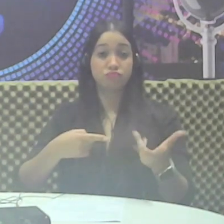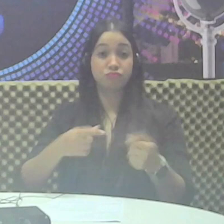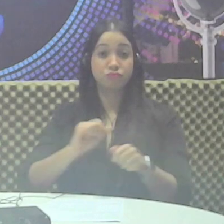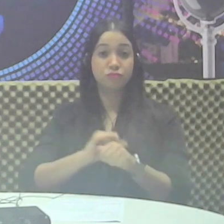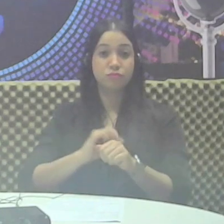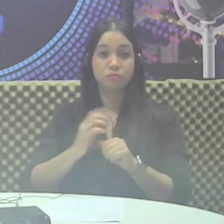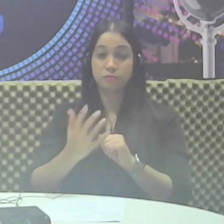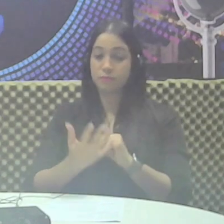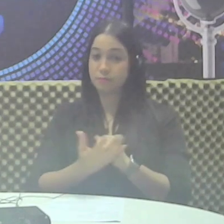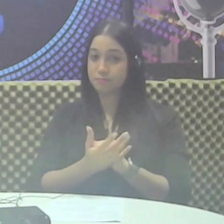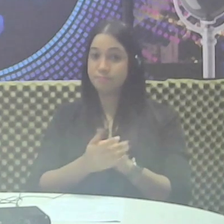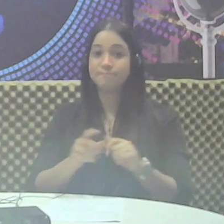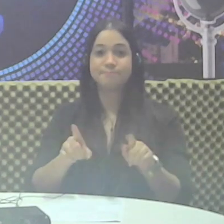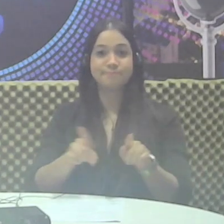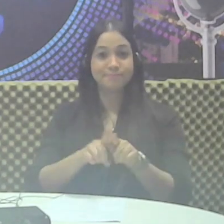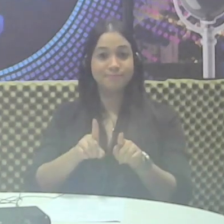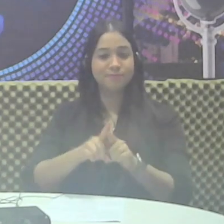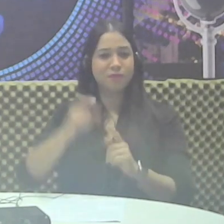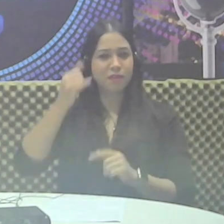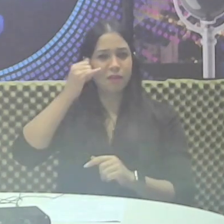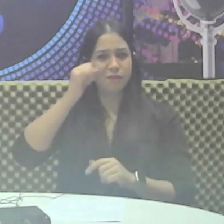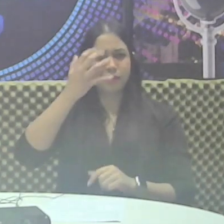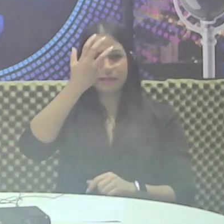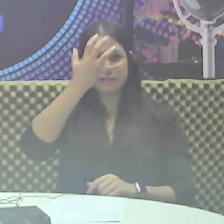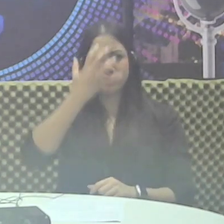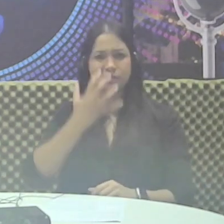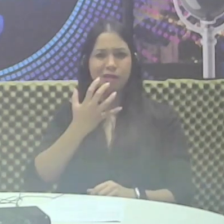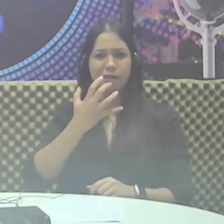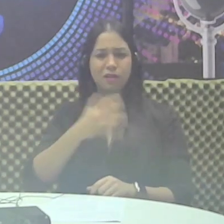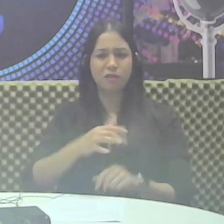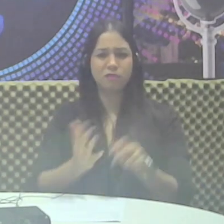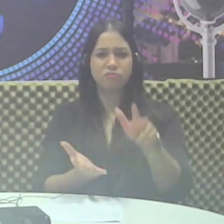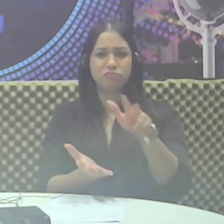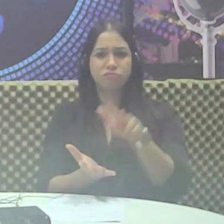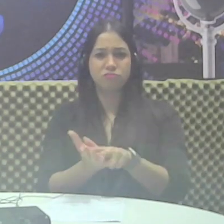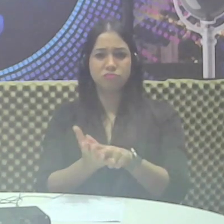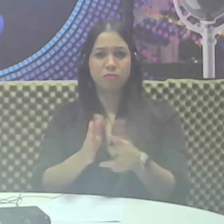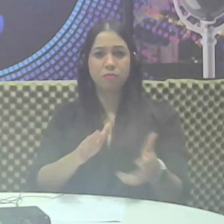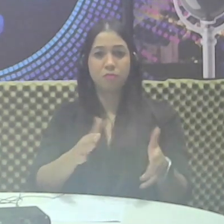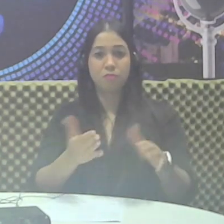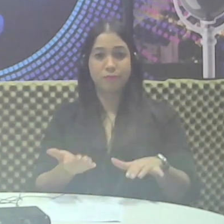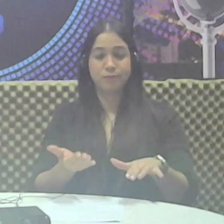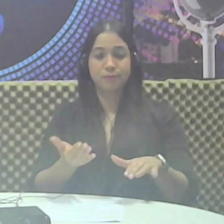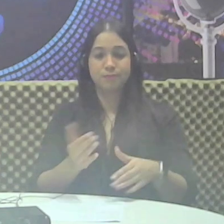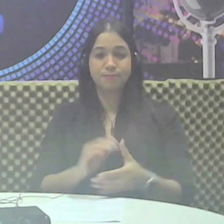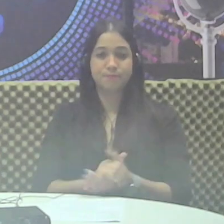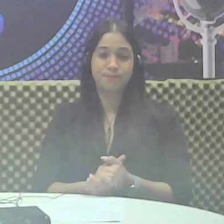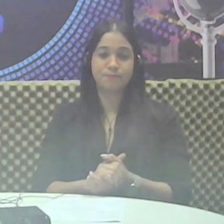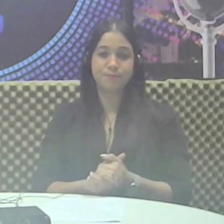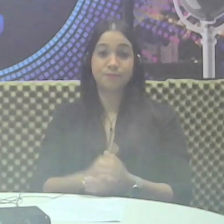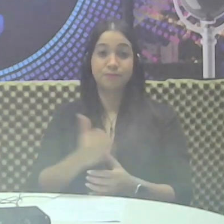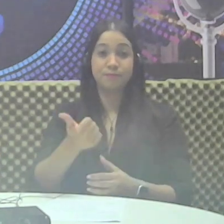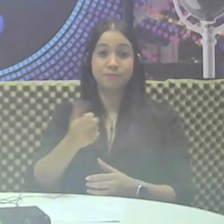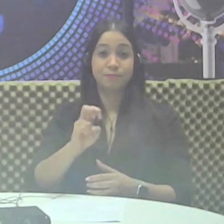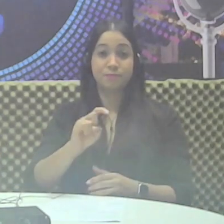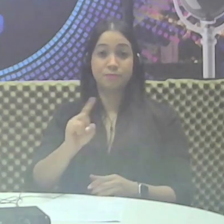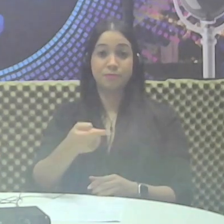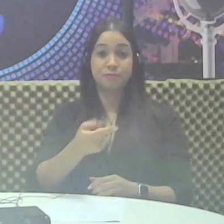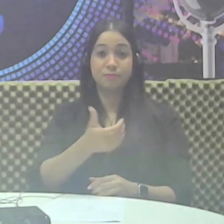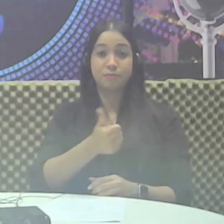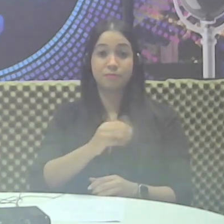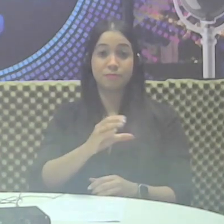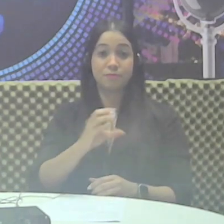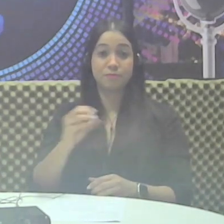coronavírus, além de evitar casos graves, com internações e óbitos pela doença. Das 15.100